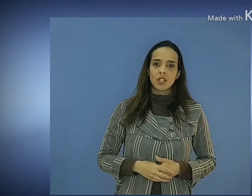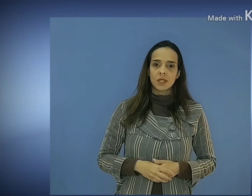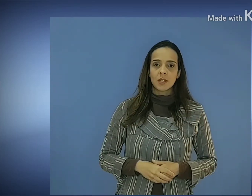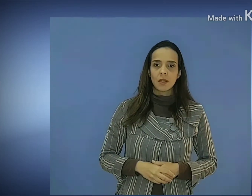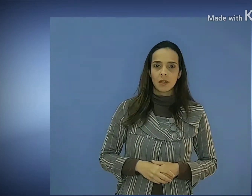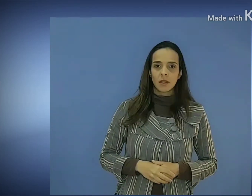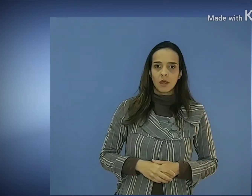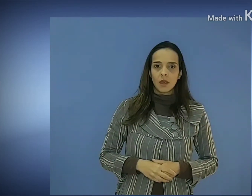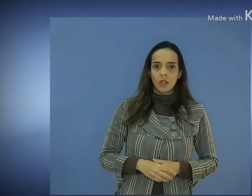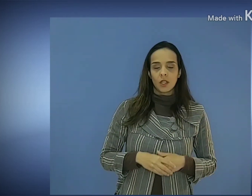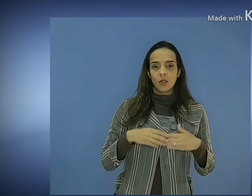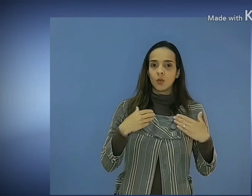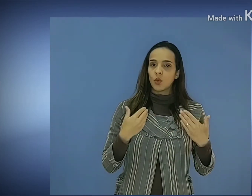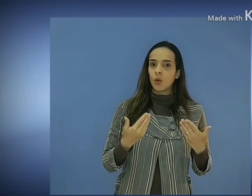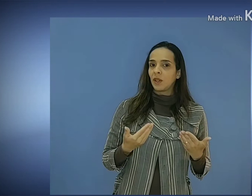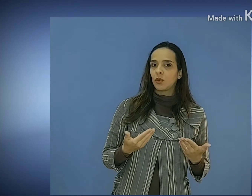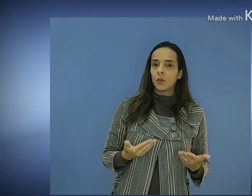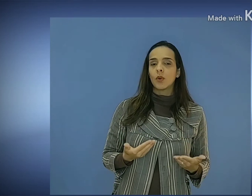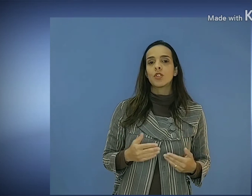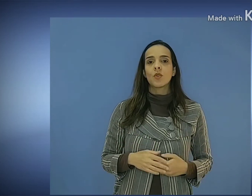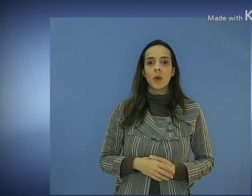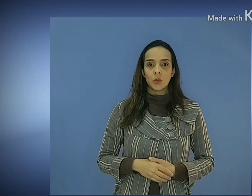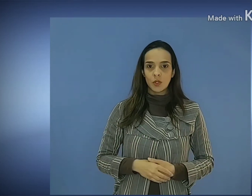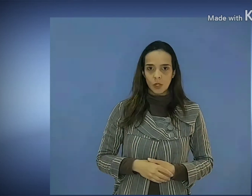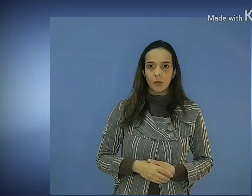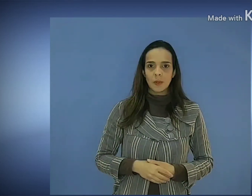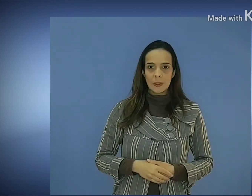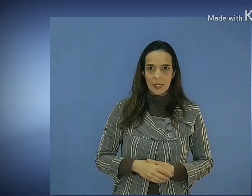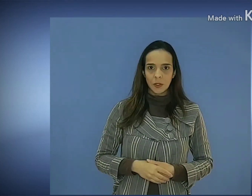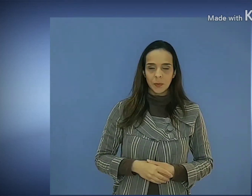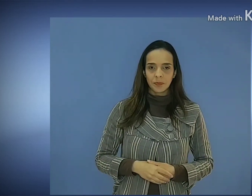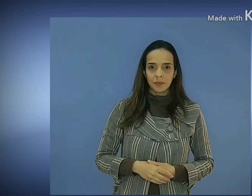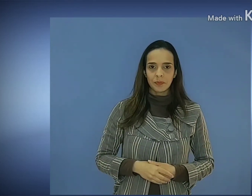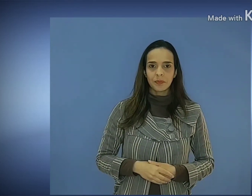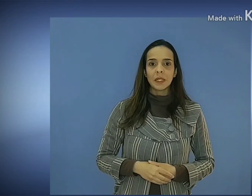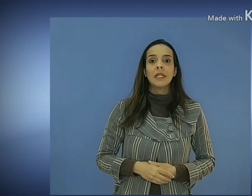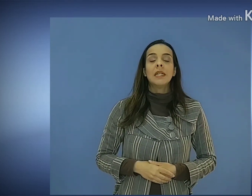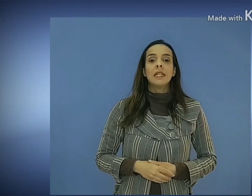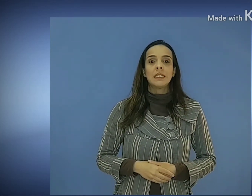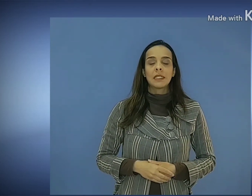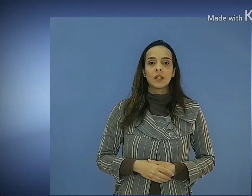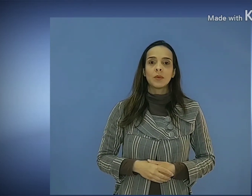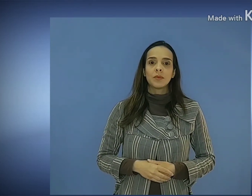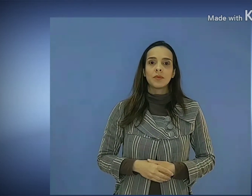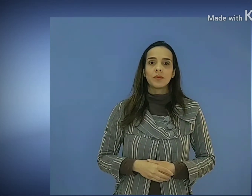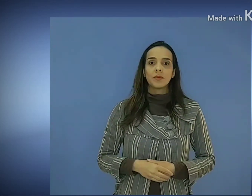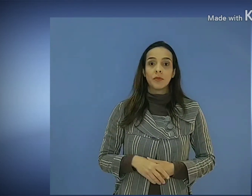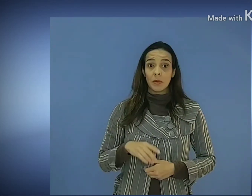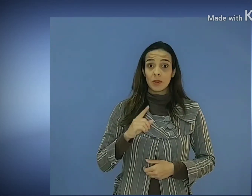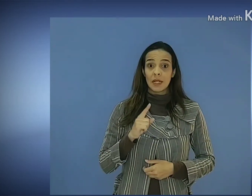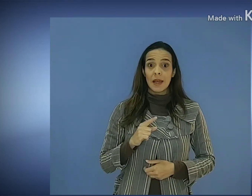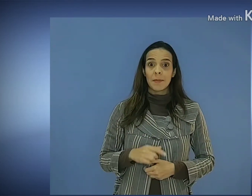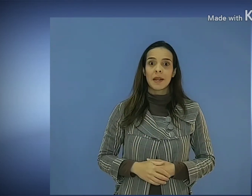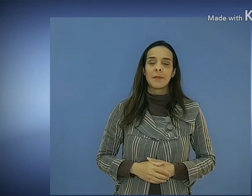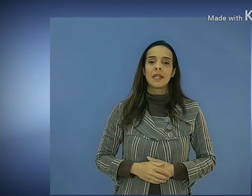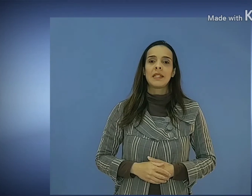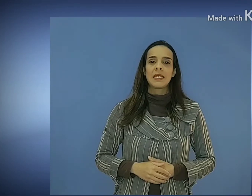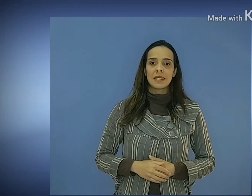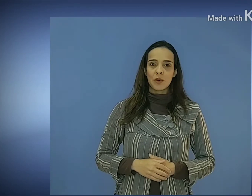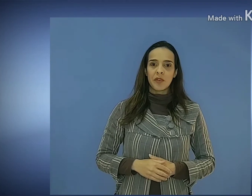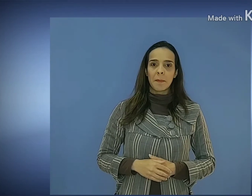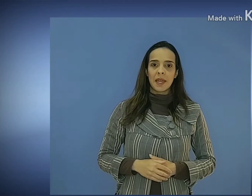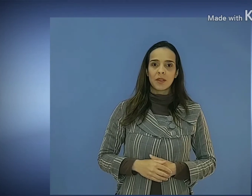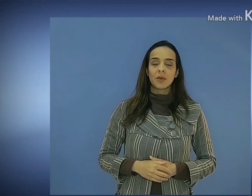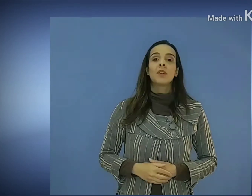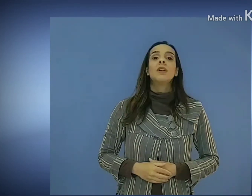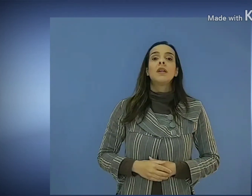essas imagens num documento do Word ou algo do tipo, certo? Então, vamos lá para aprender